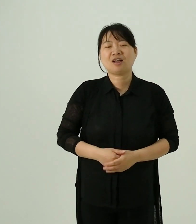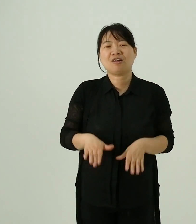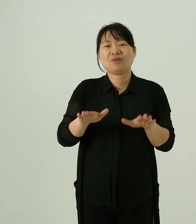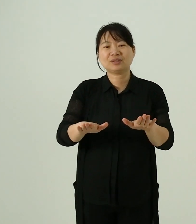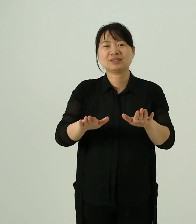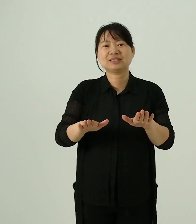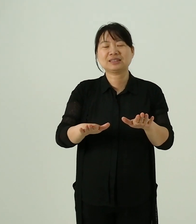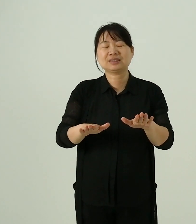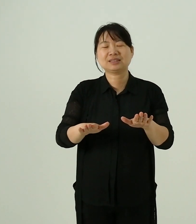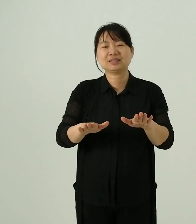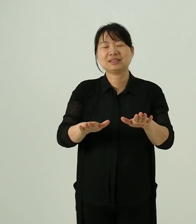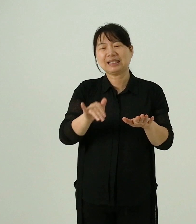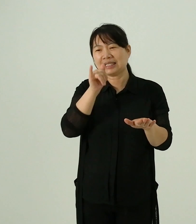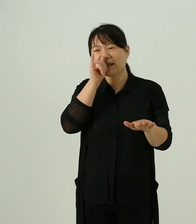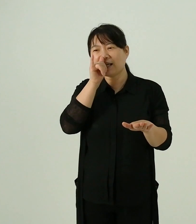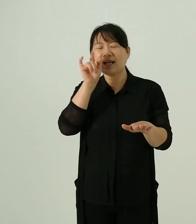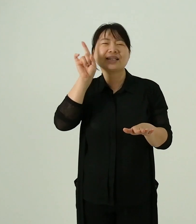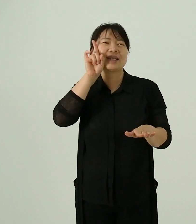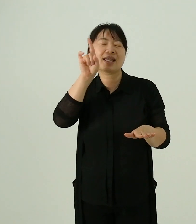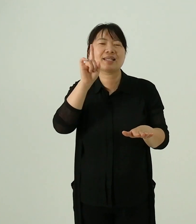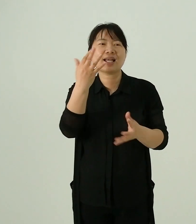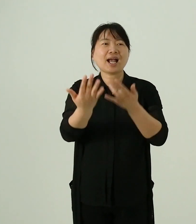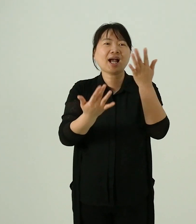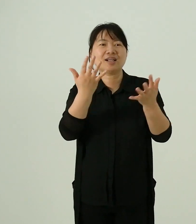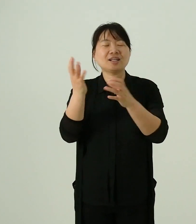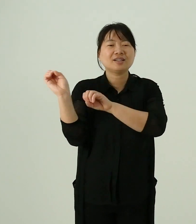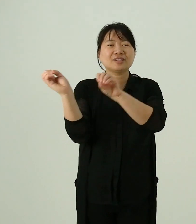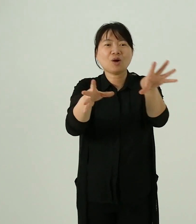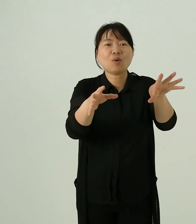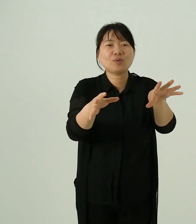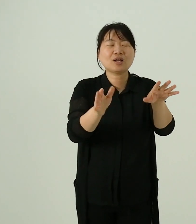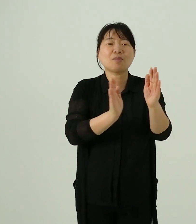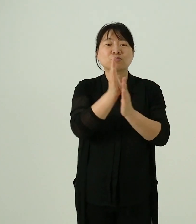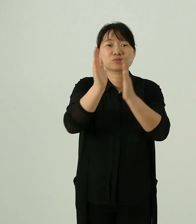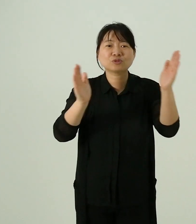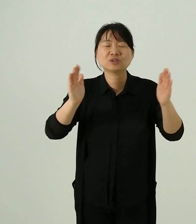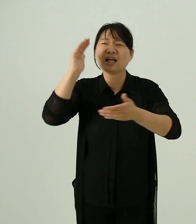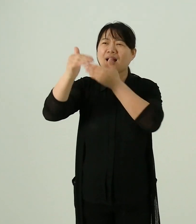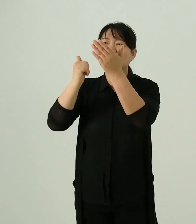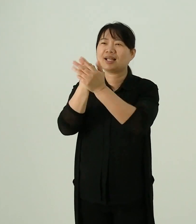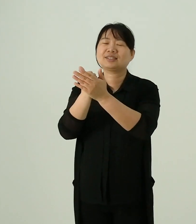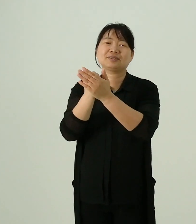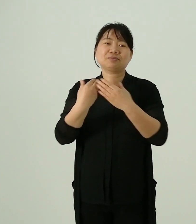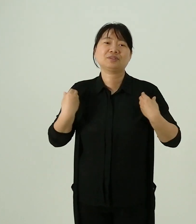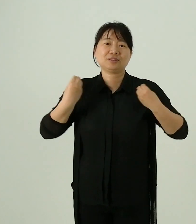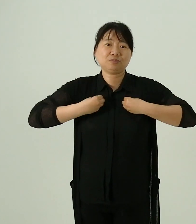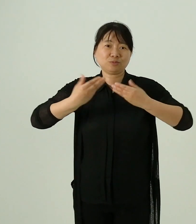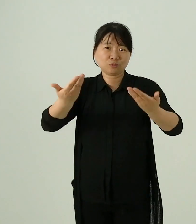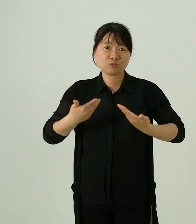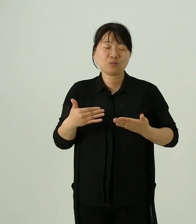오늘 있다가 내일 아궁에 던져지는 들풀도 하나님이 입히시거든.